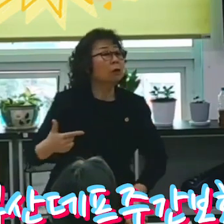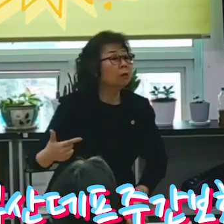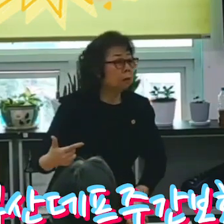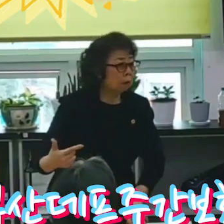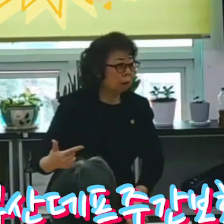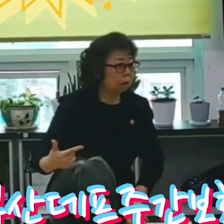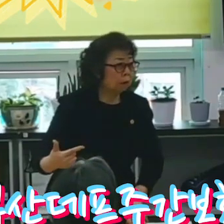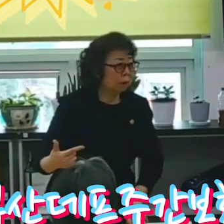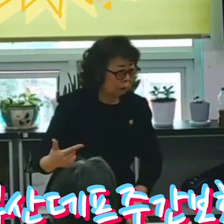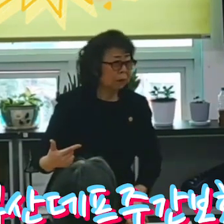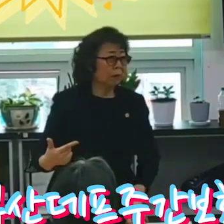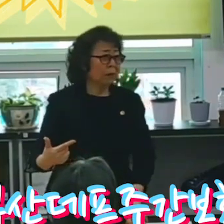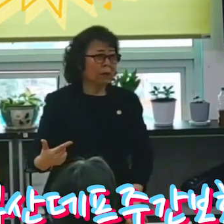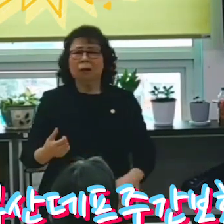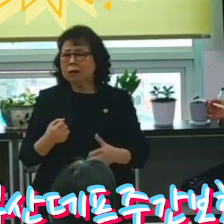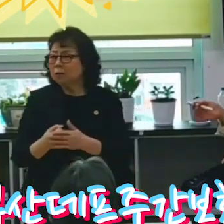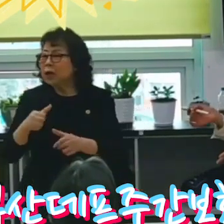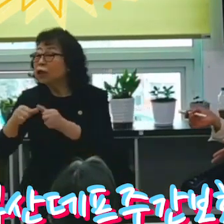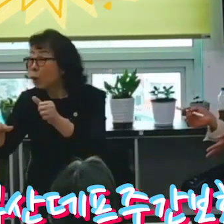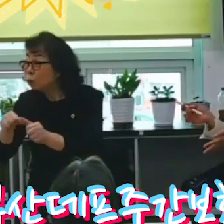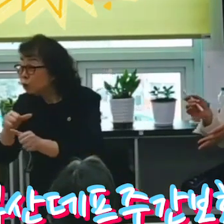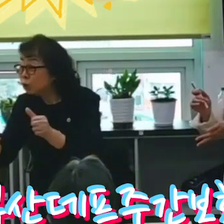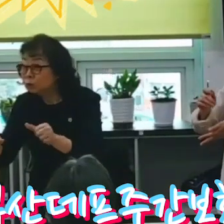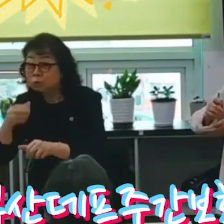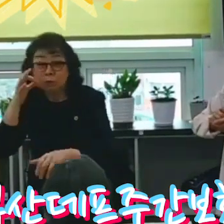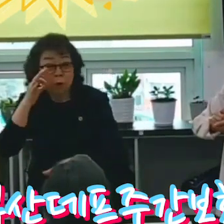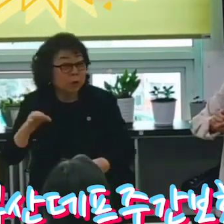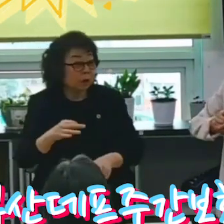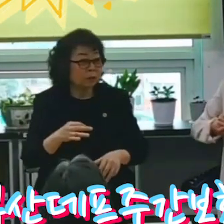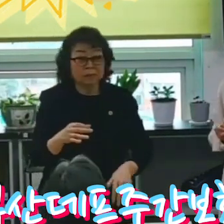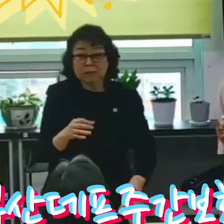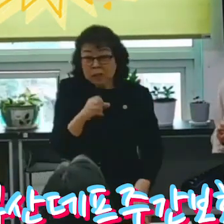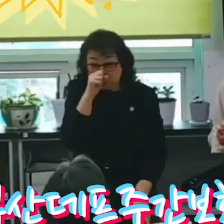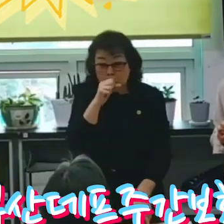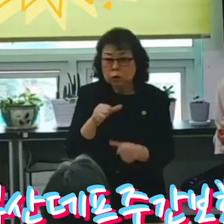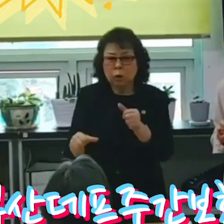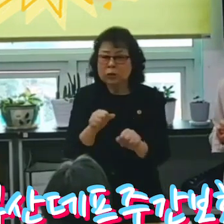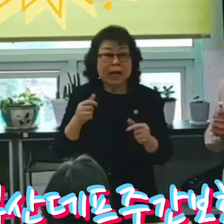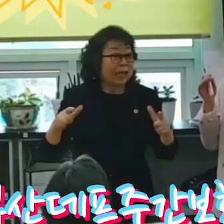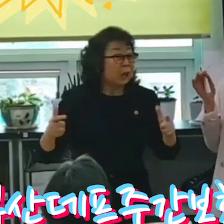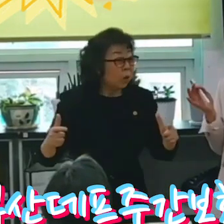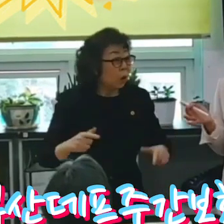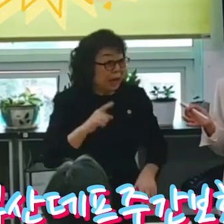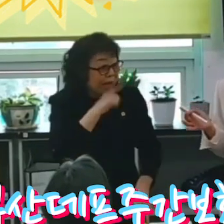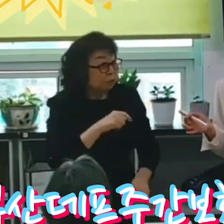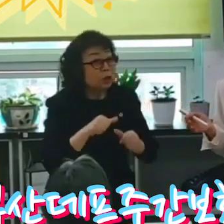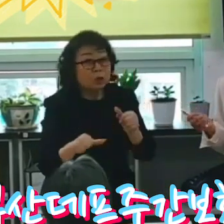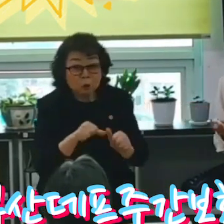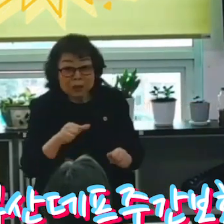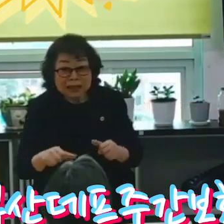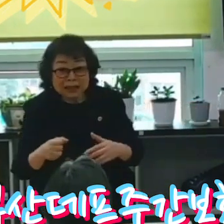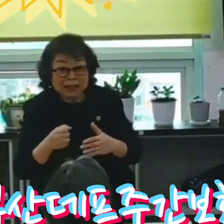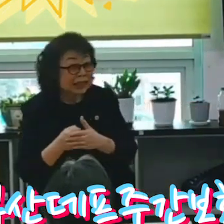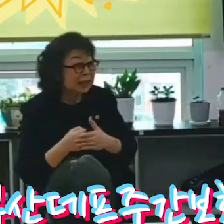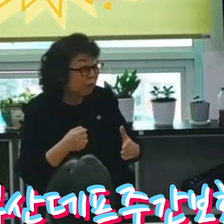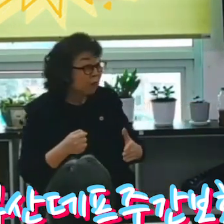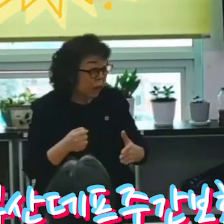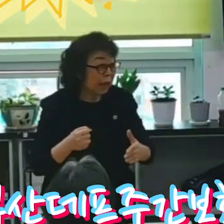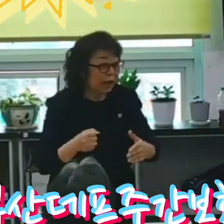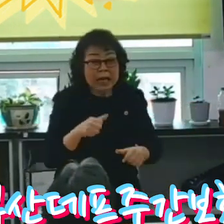예. 그래서 이 소문이 솔직히 좋은 소문은 아니잖아요. 나쁜 소문이거든요.